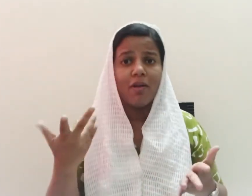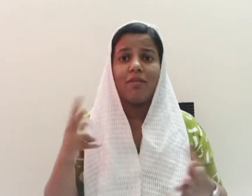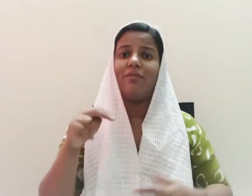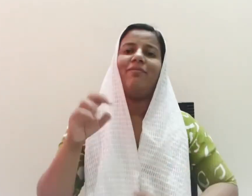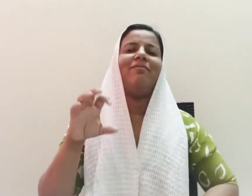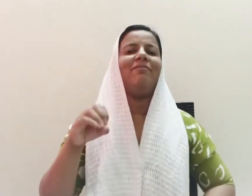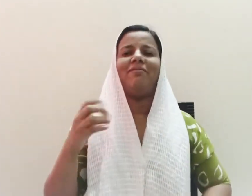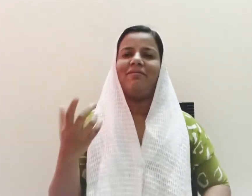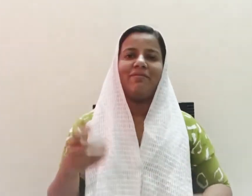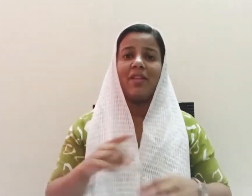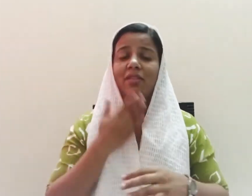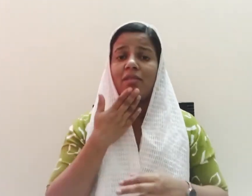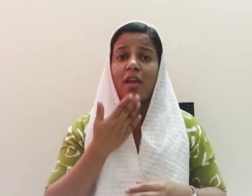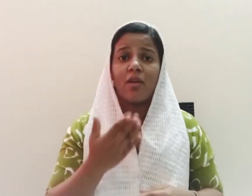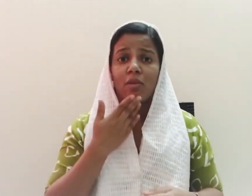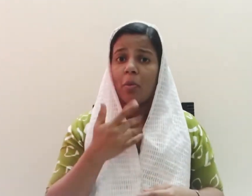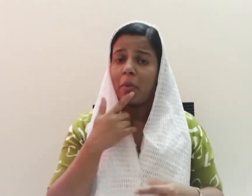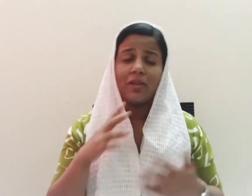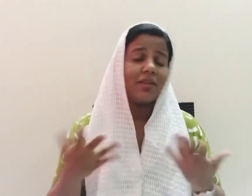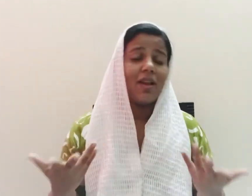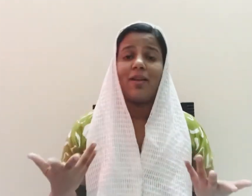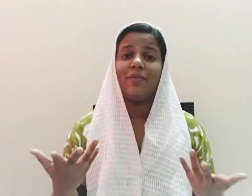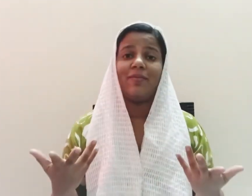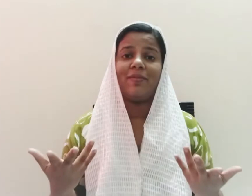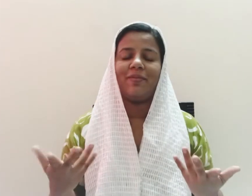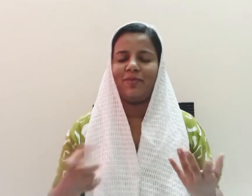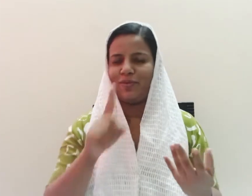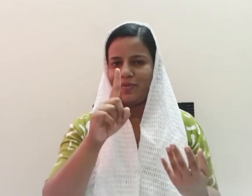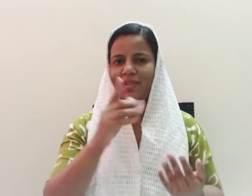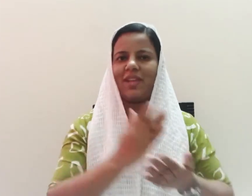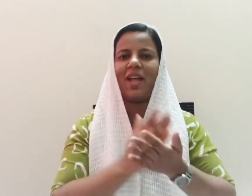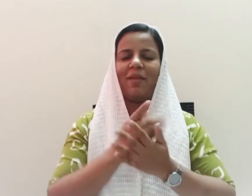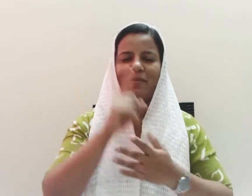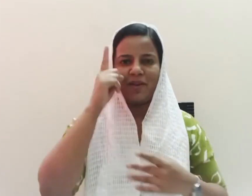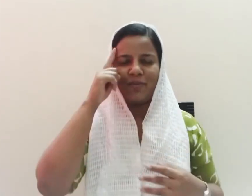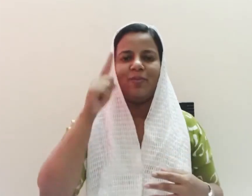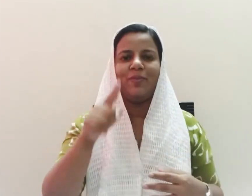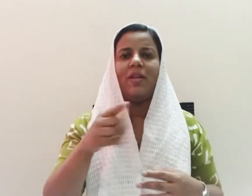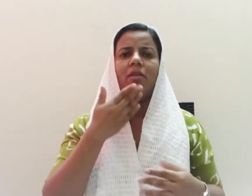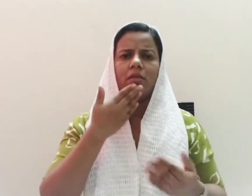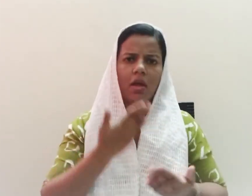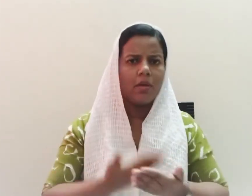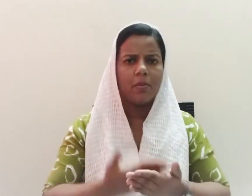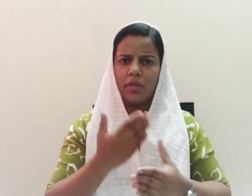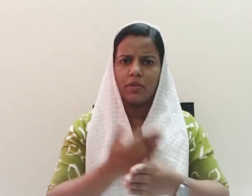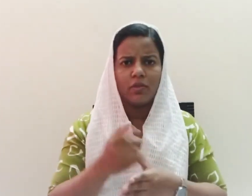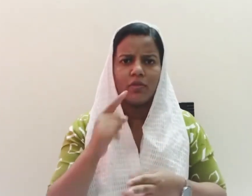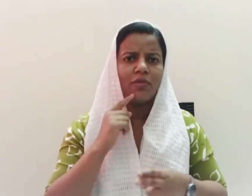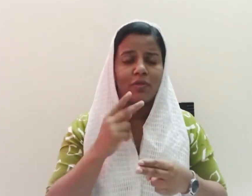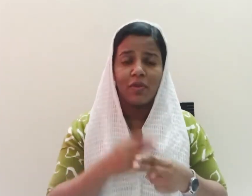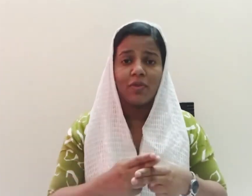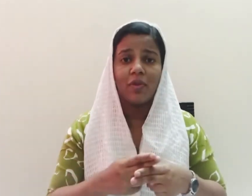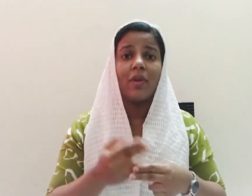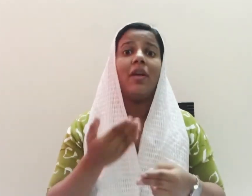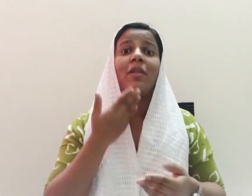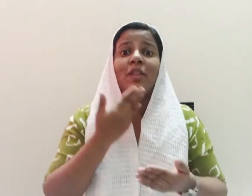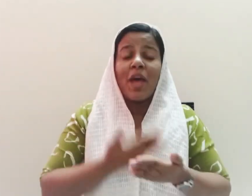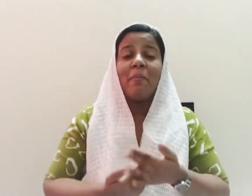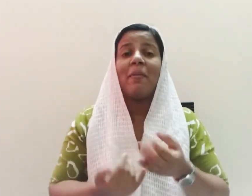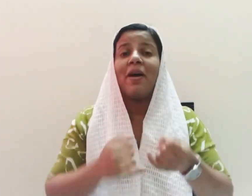വരത്തില്ല, ഒരുപക്ഷെ നമ്മളെ കാണുമ്പോൾ താങ്ക് യു എന്ന് എപ്പോഴും പറഞ്ഞുകൊണ്ടിരിക്കണമെന്നില്ല. പക്ഷെ ഒരു കാര്യം ഓർത്തു, നിങ്ങൾ നന്മ ചെയ്തെങ്കിൽ ആ നന്മയുടെ വിത്താണ്